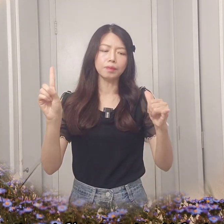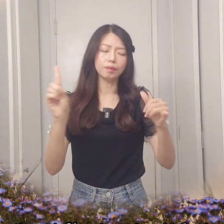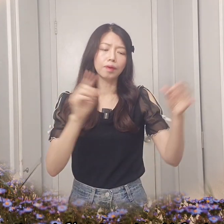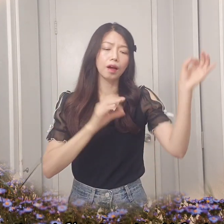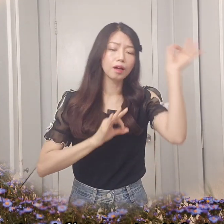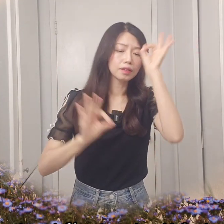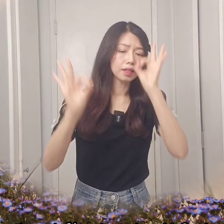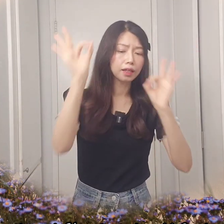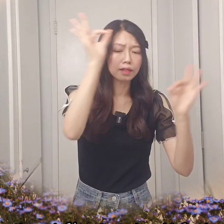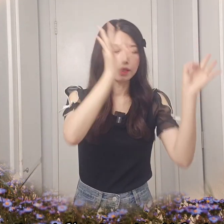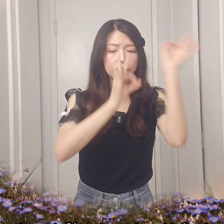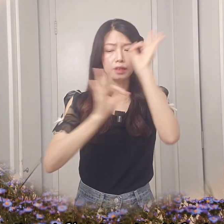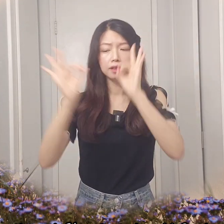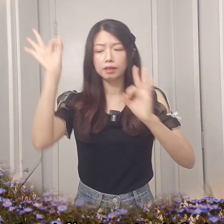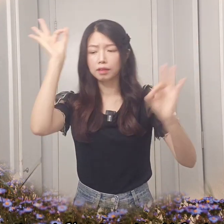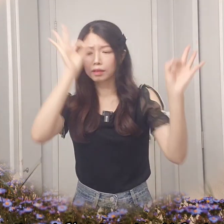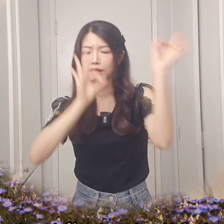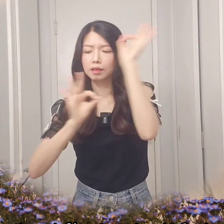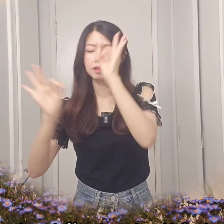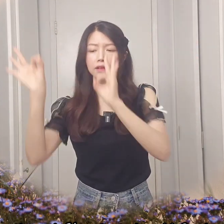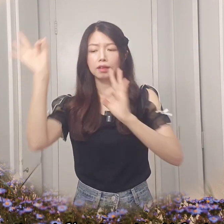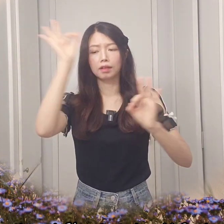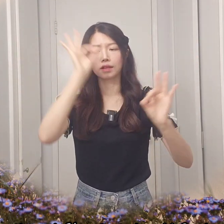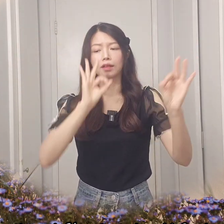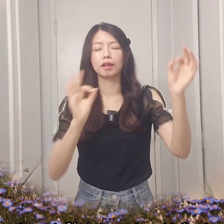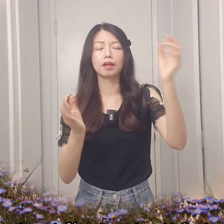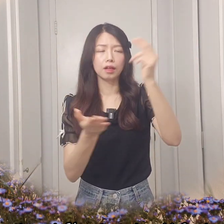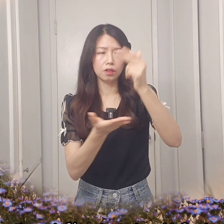사람 찾으시는